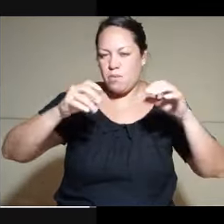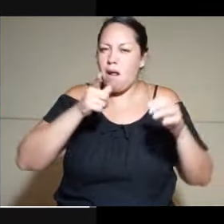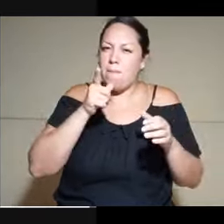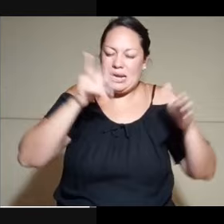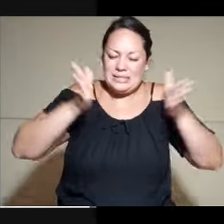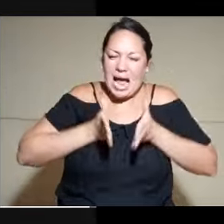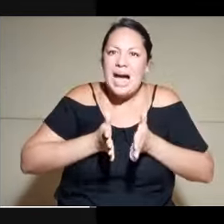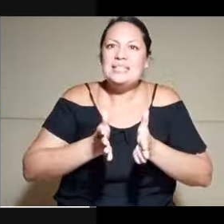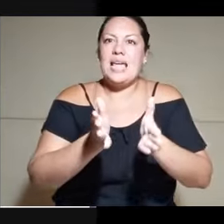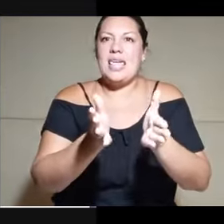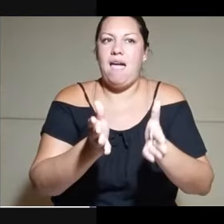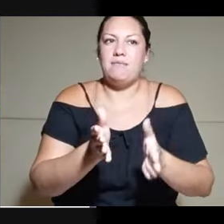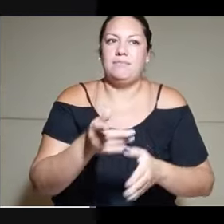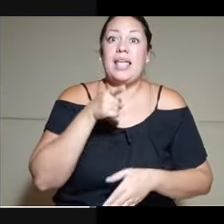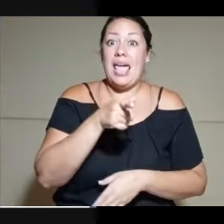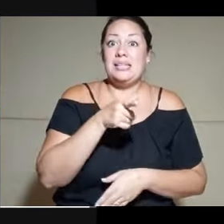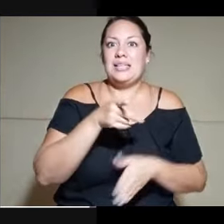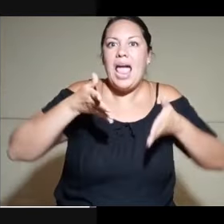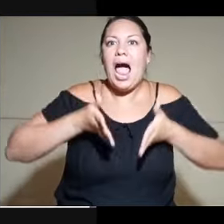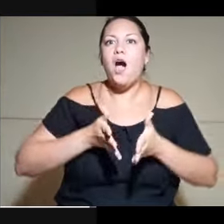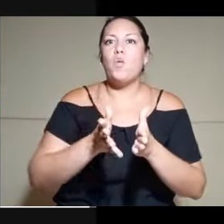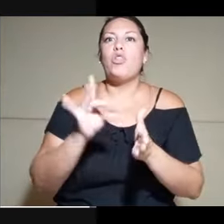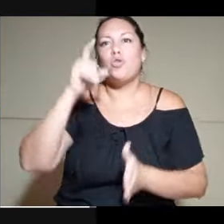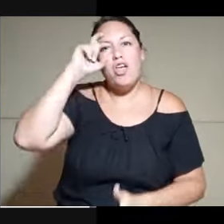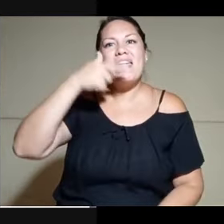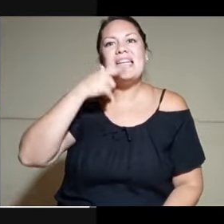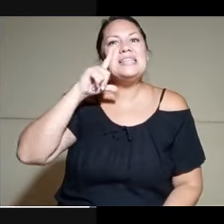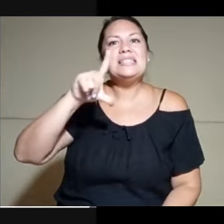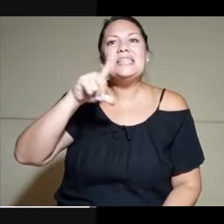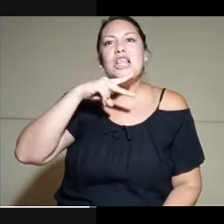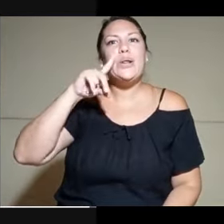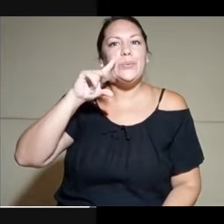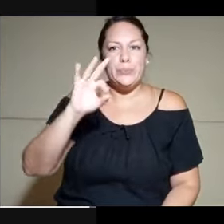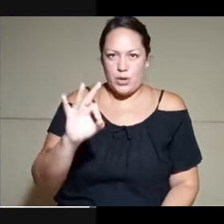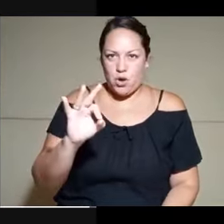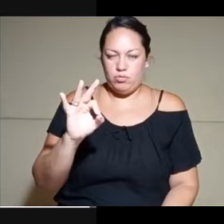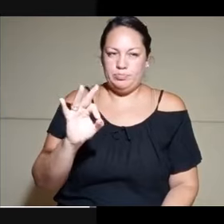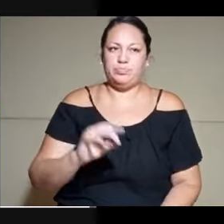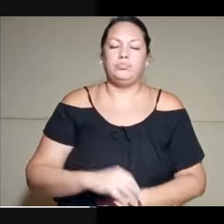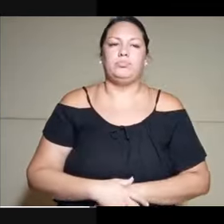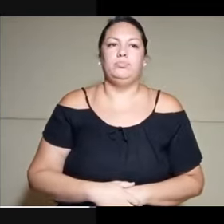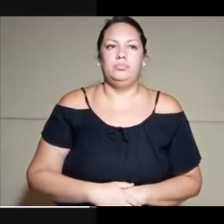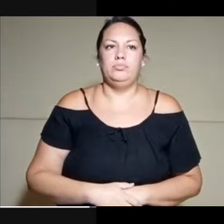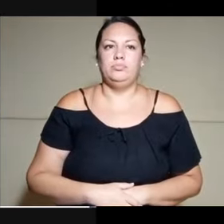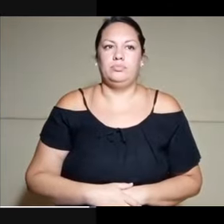cerebrales. A modo de canal, como una sequía. Ese es el acueducto de